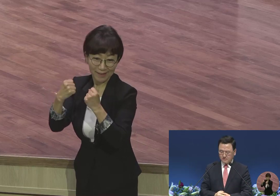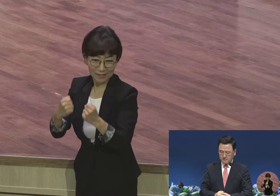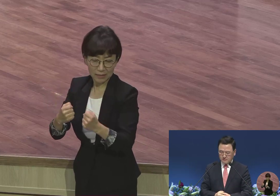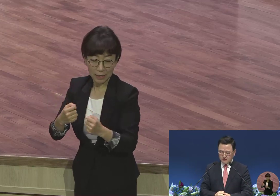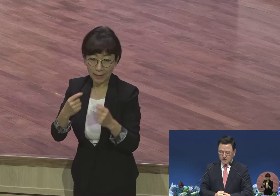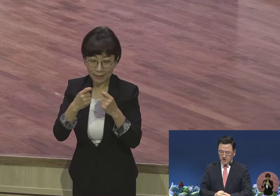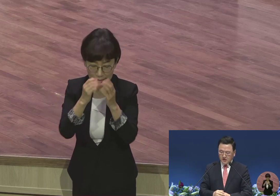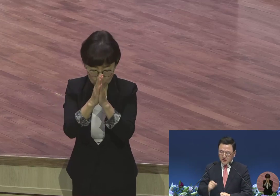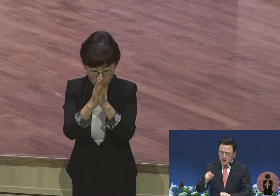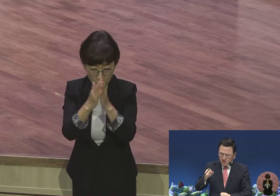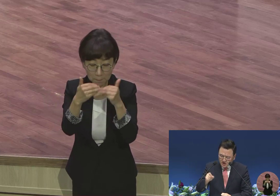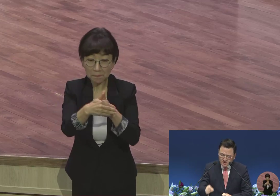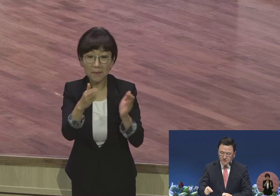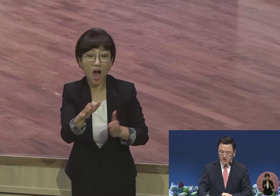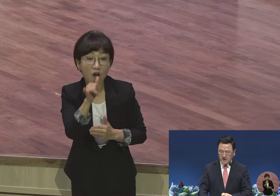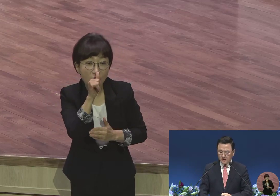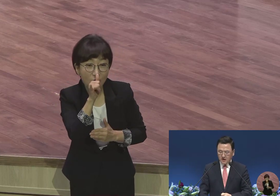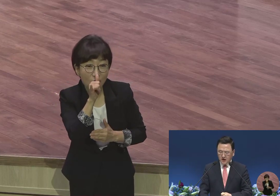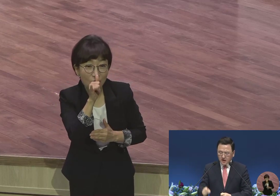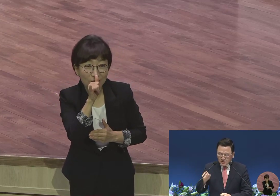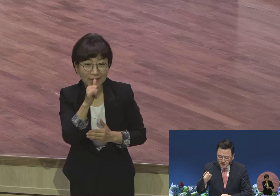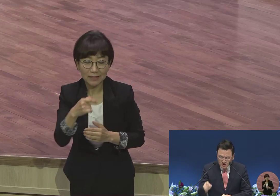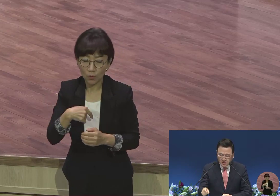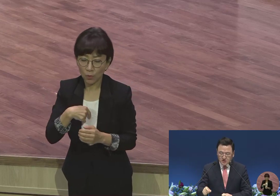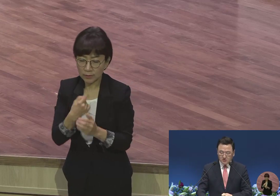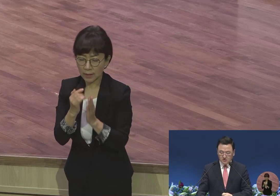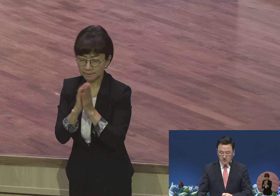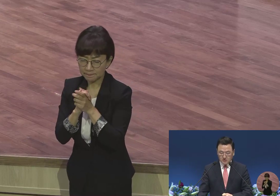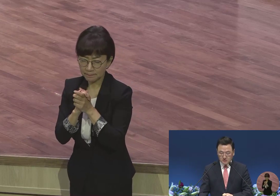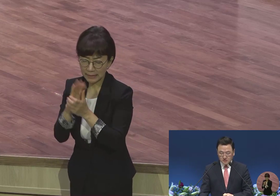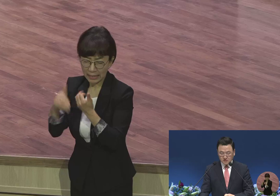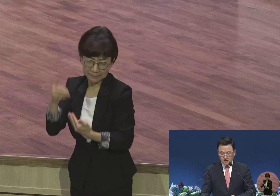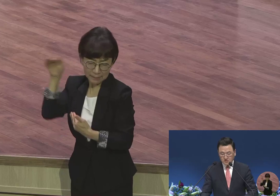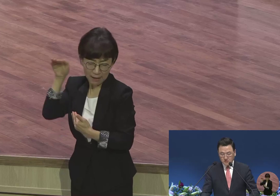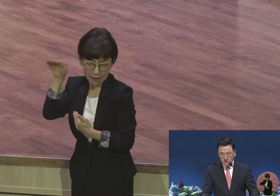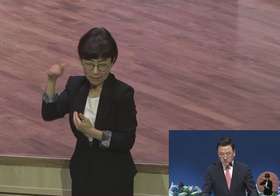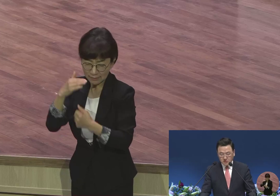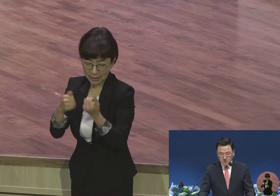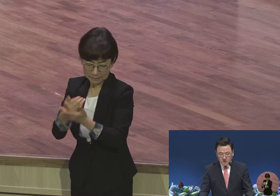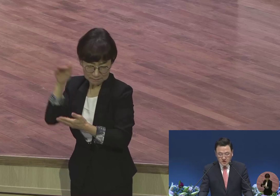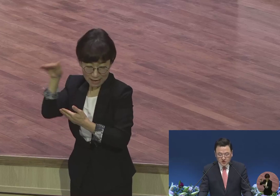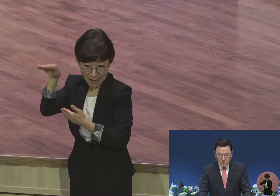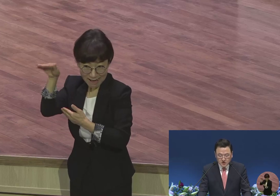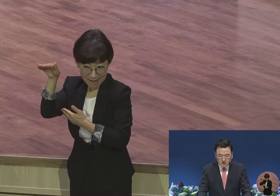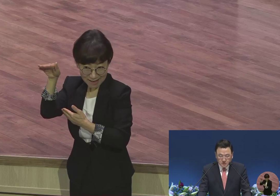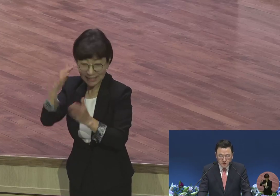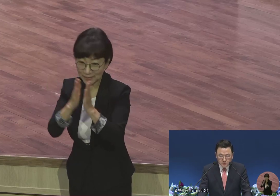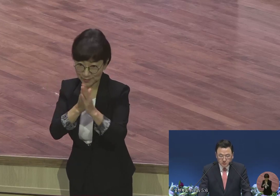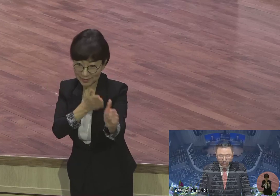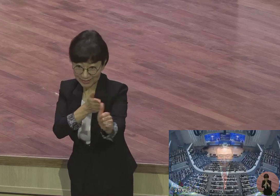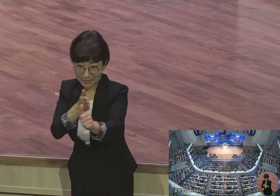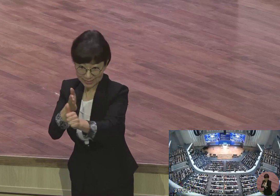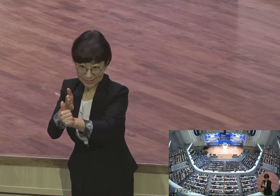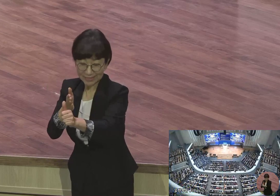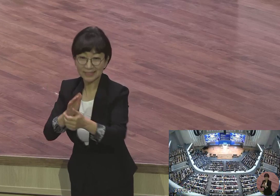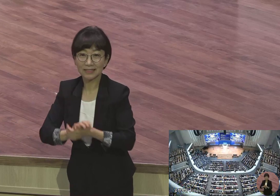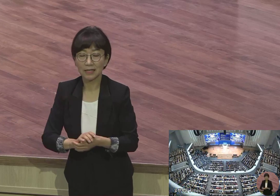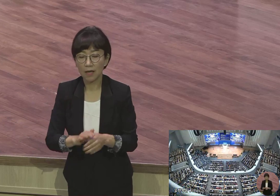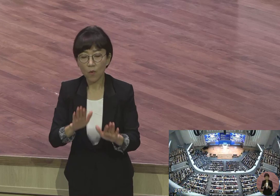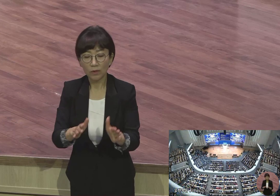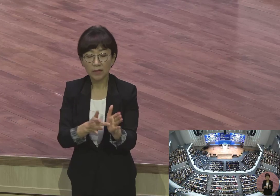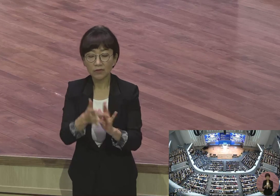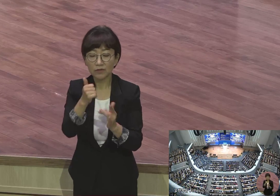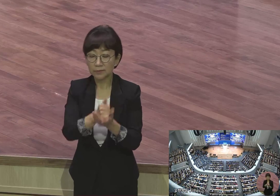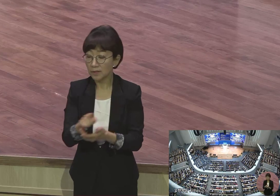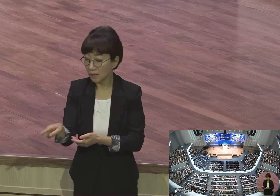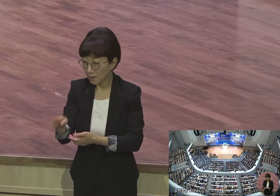부르짖으세요. 하나님이 역사하십니다. 하나님이 기도하시거든요. 6절을 보니까 예수께서 그 누운 것을